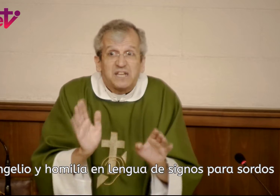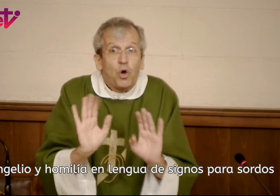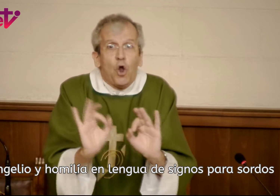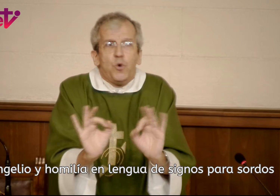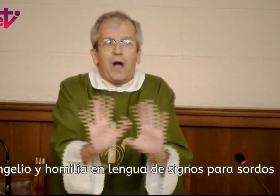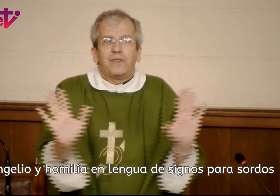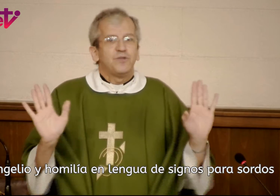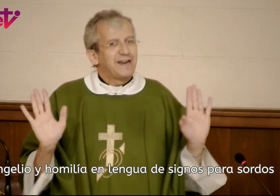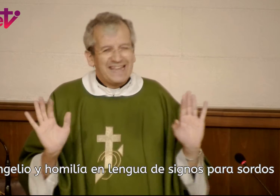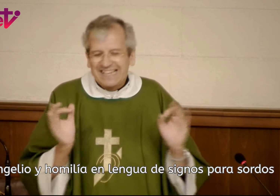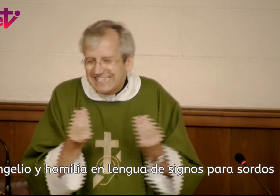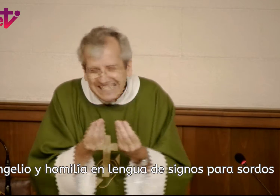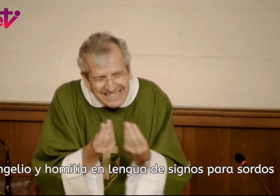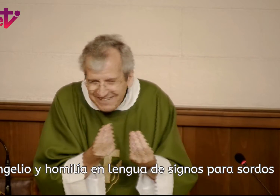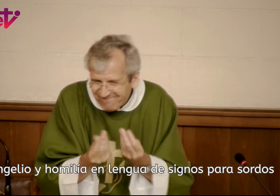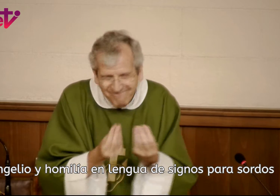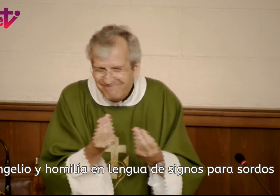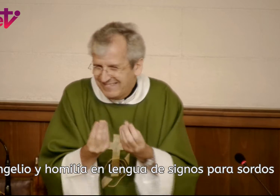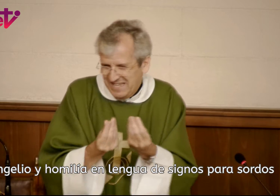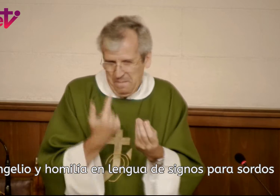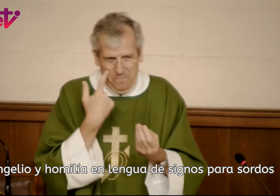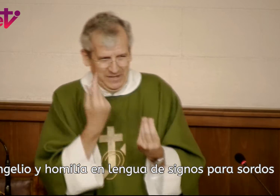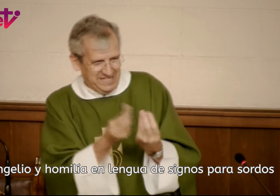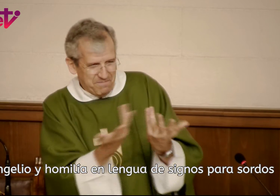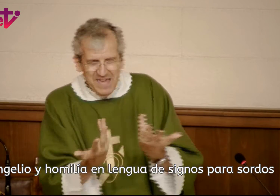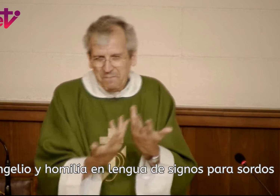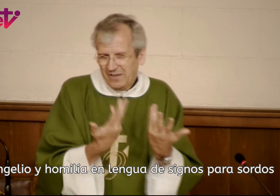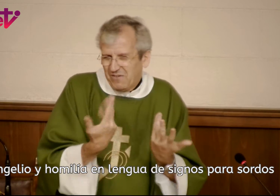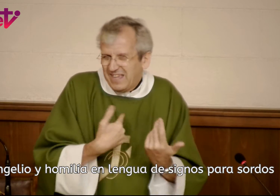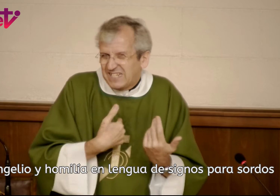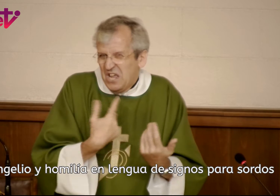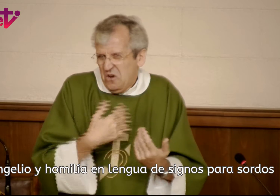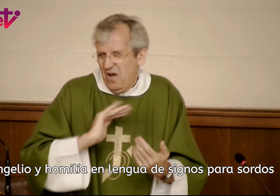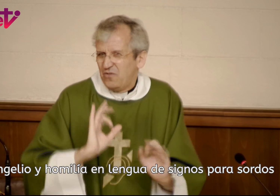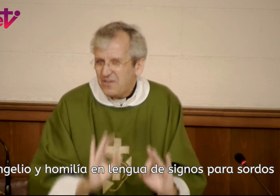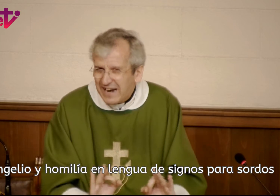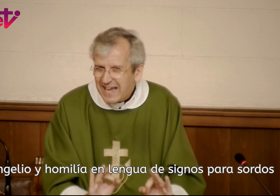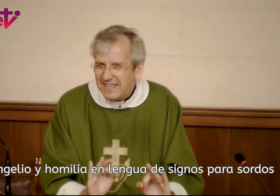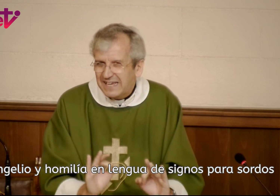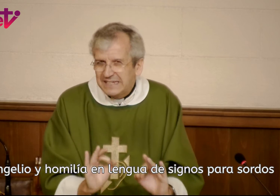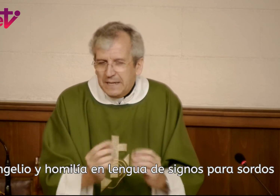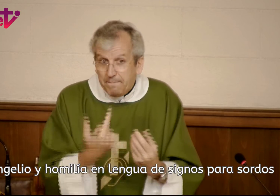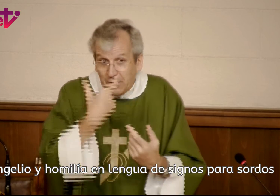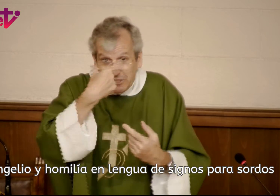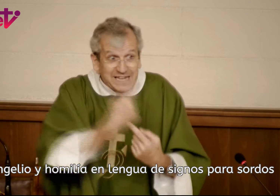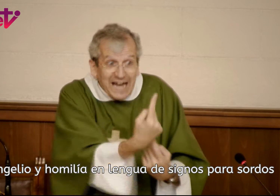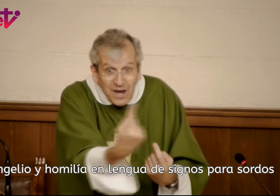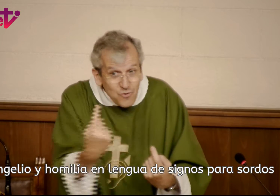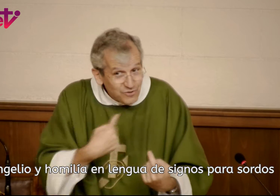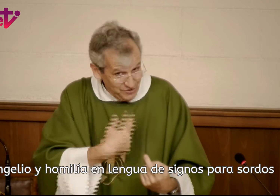digas, no hago daño a nadie. Sí, porque se ve, porque aunque digas, no hago daño a nadie, pero si cada uno de